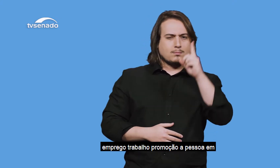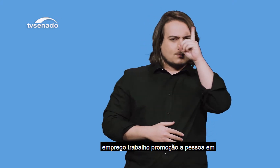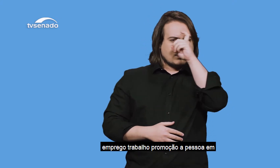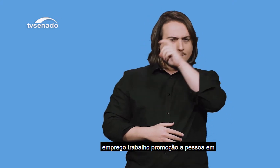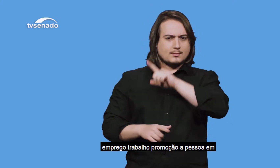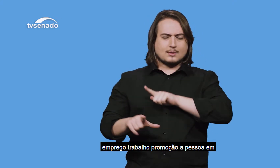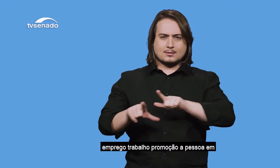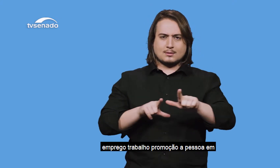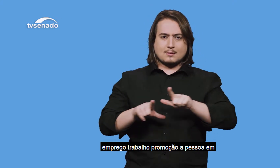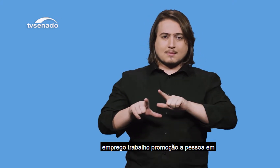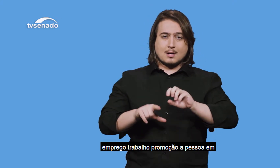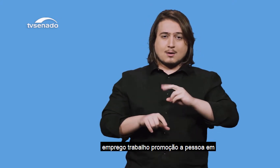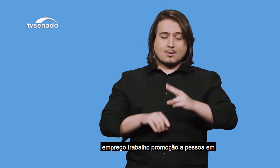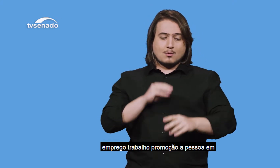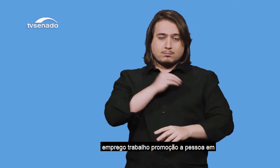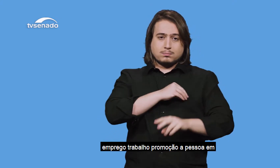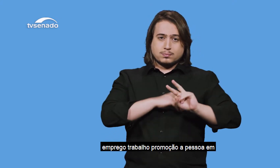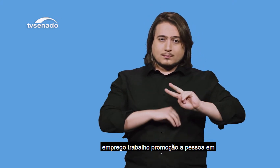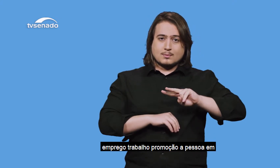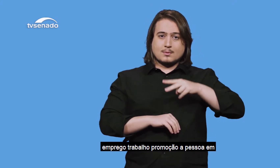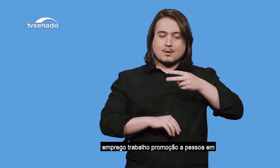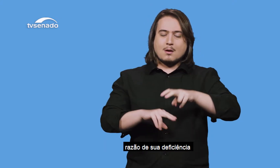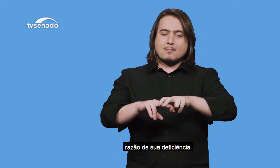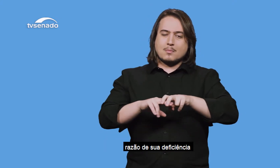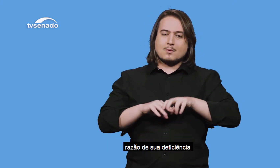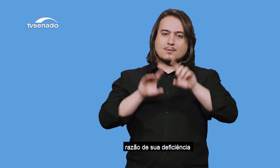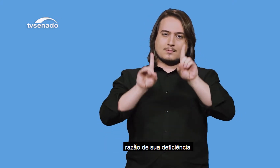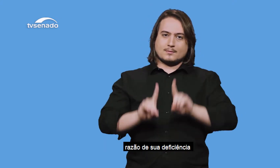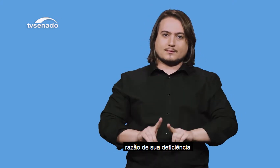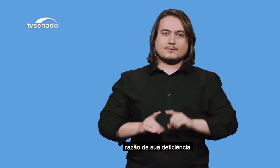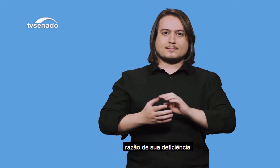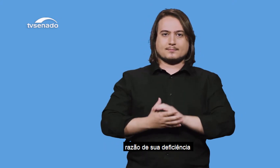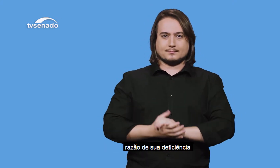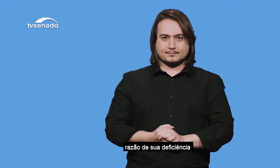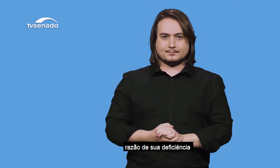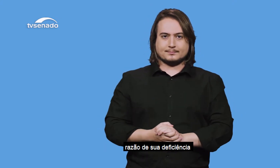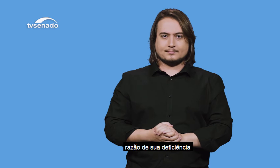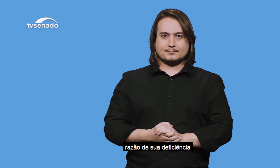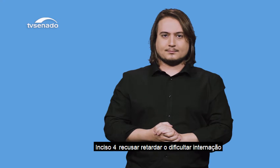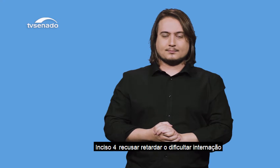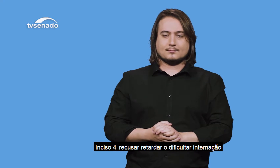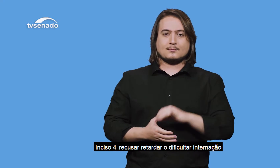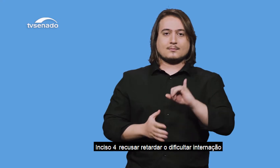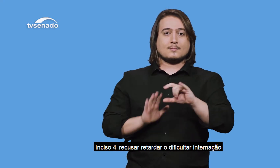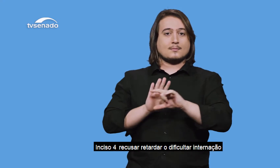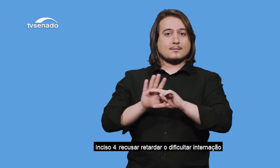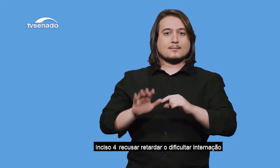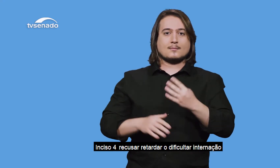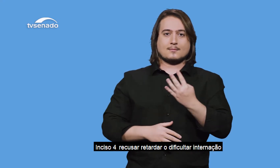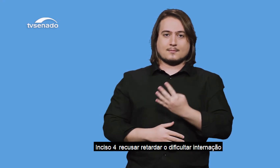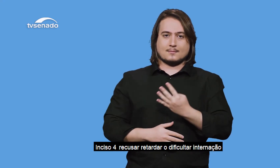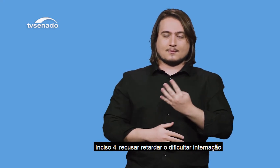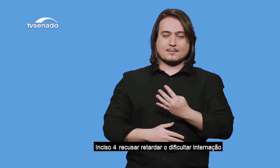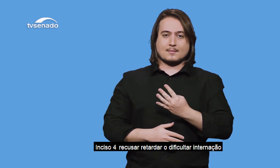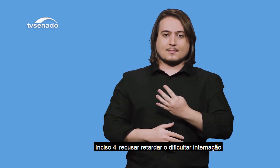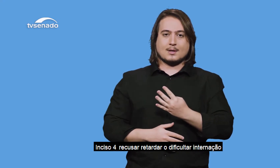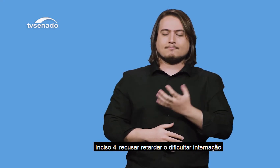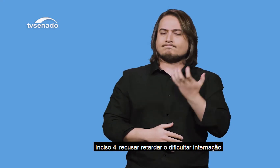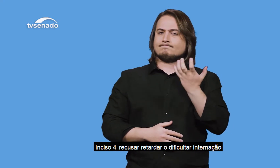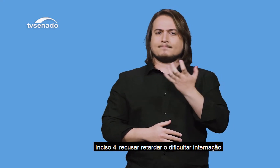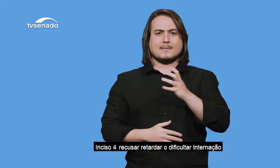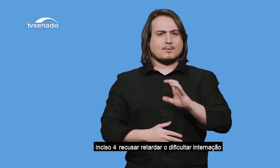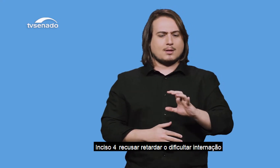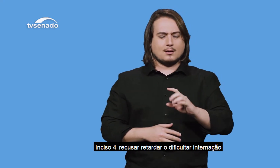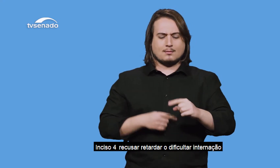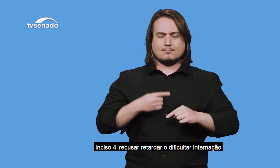trabalho ou promoção a pessoa em razão de sua deficiência inciso 4 recusar